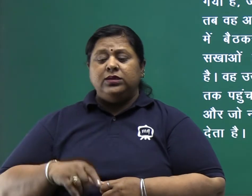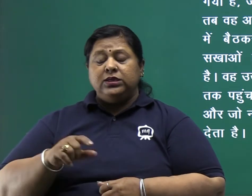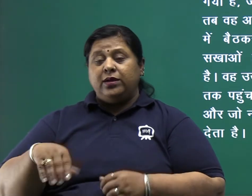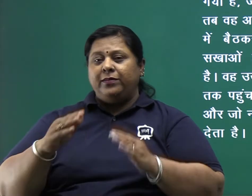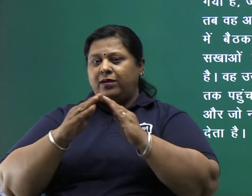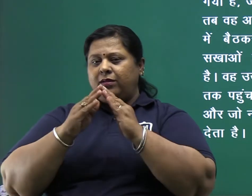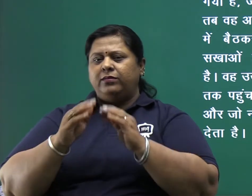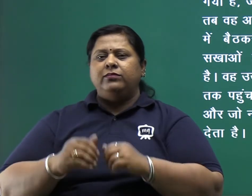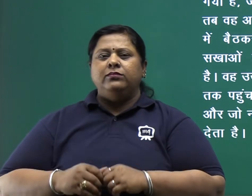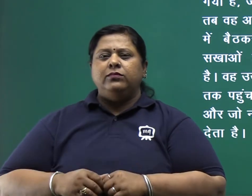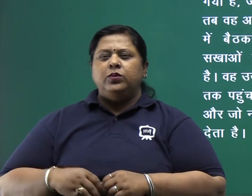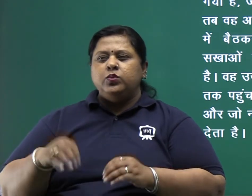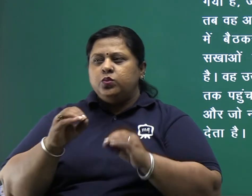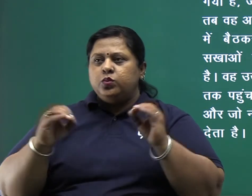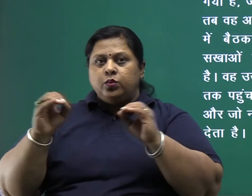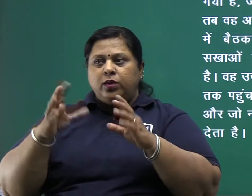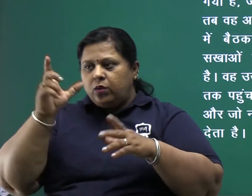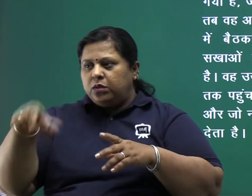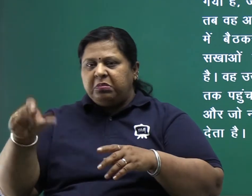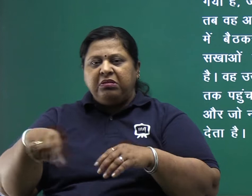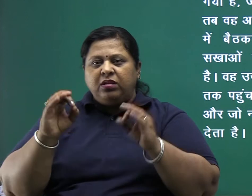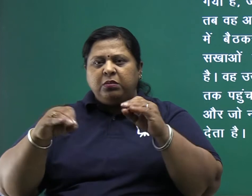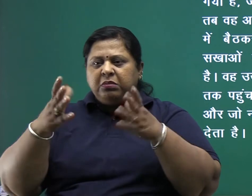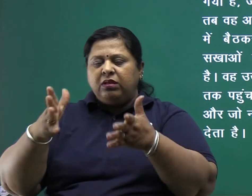जब घर सूना होता है